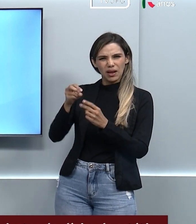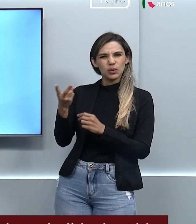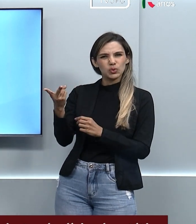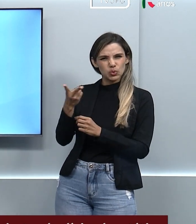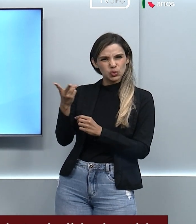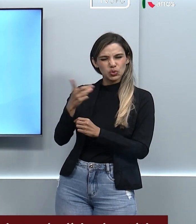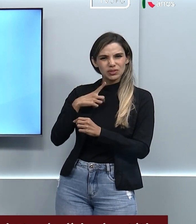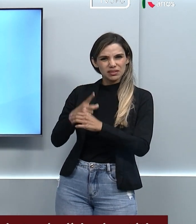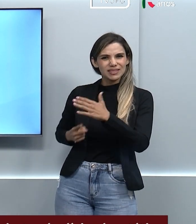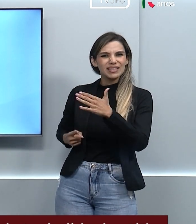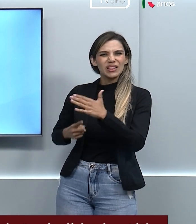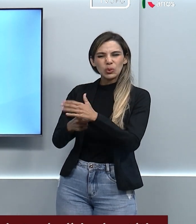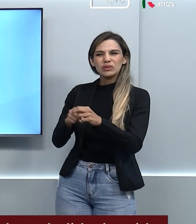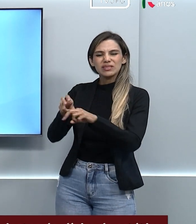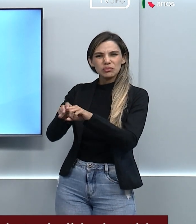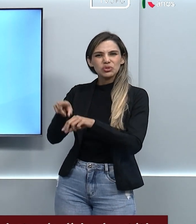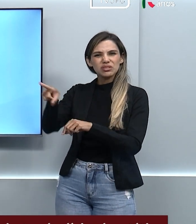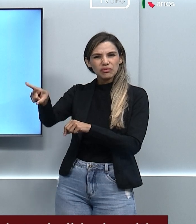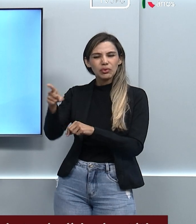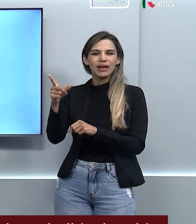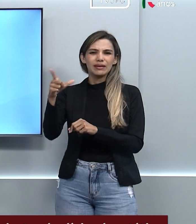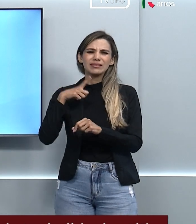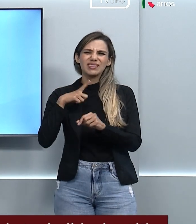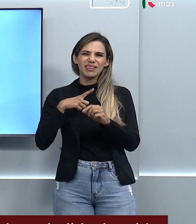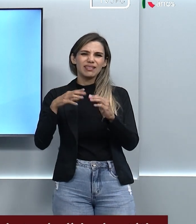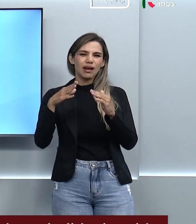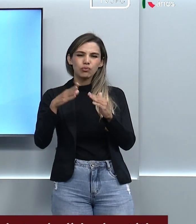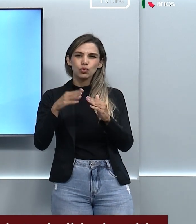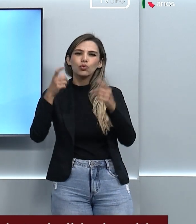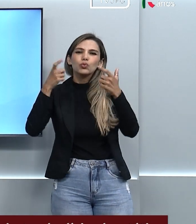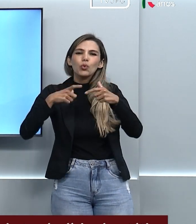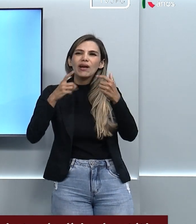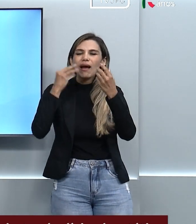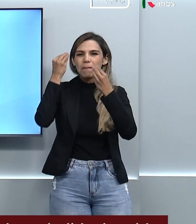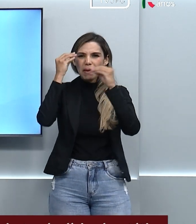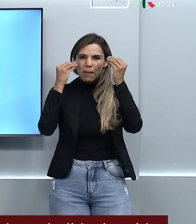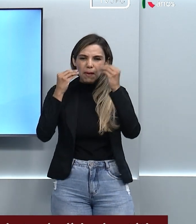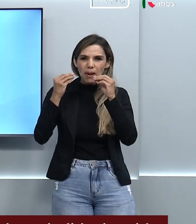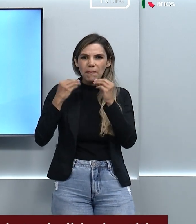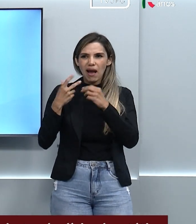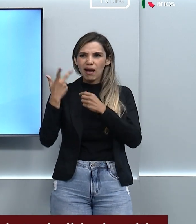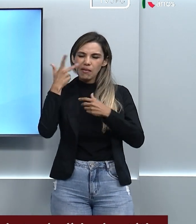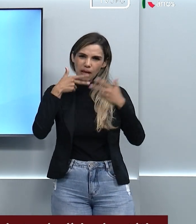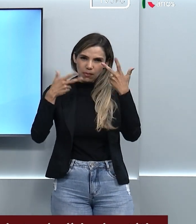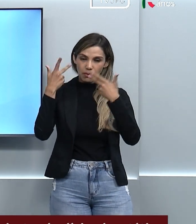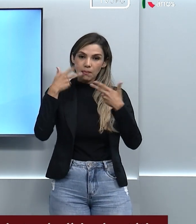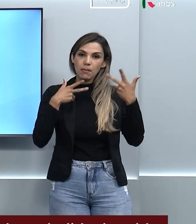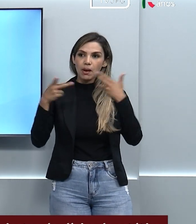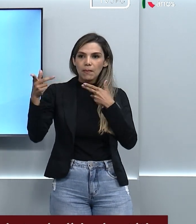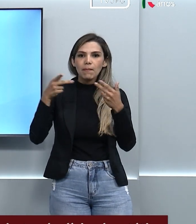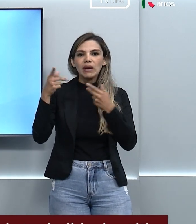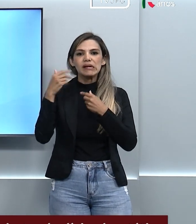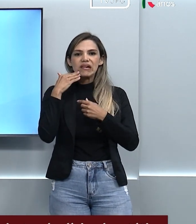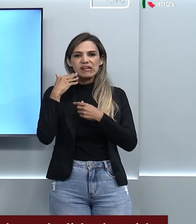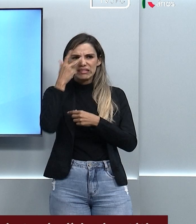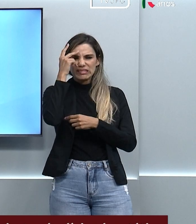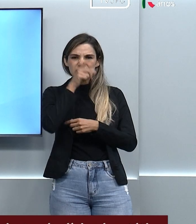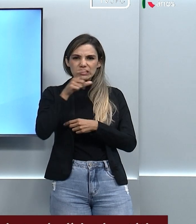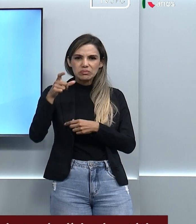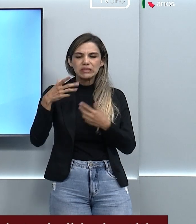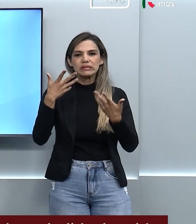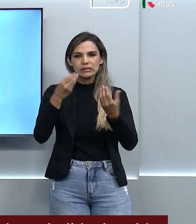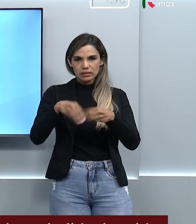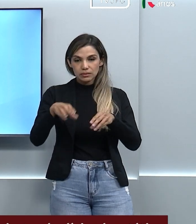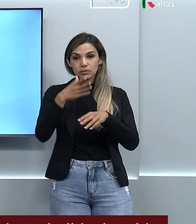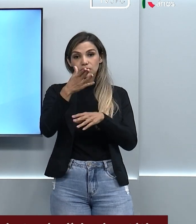provocar lesões em pacientes de uma clínica de estética aqui em Goiânia. A decisão foi proferida na última sexta-feira pelo